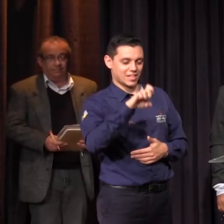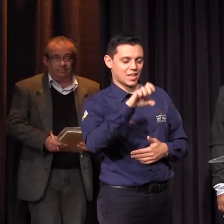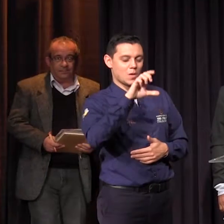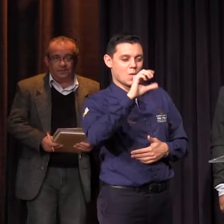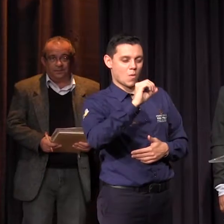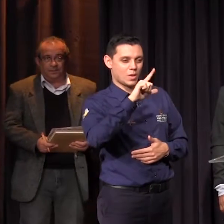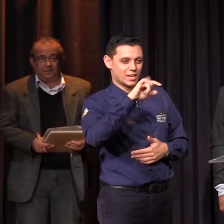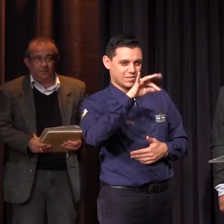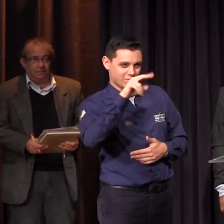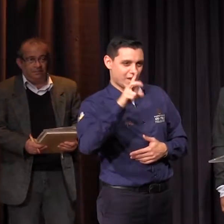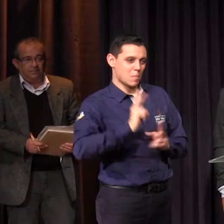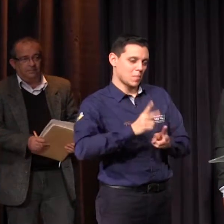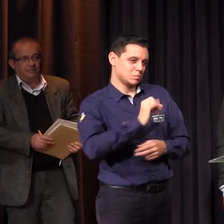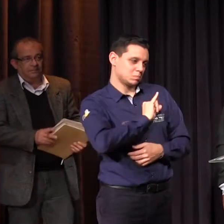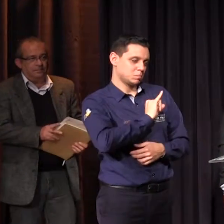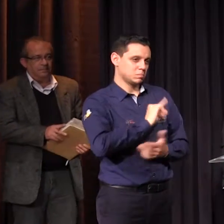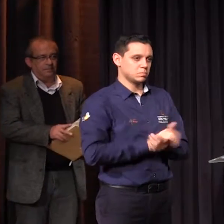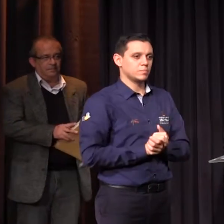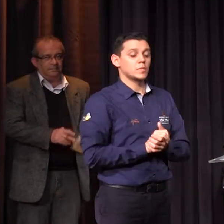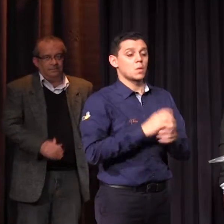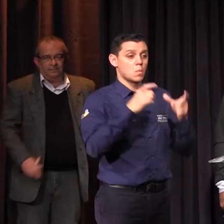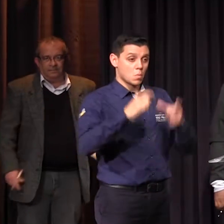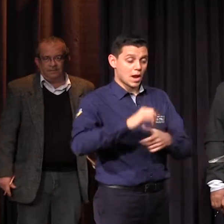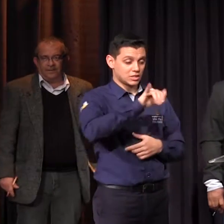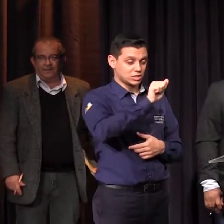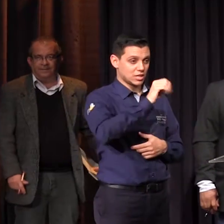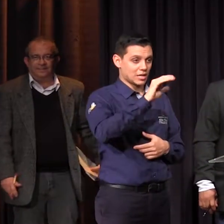eo jazz anã maria filomena